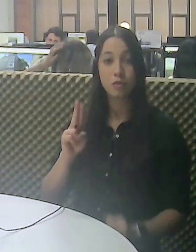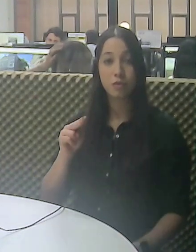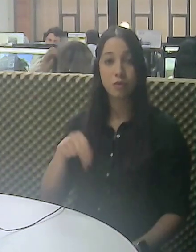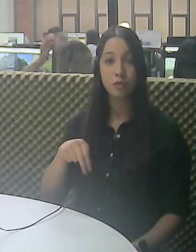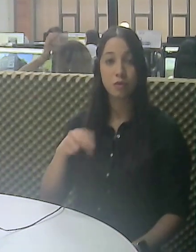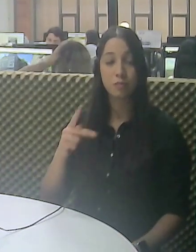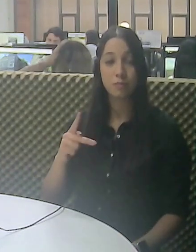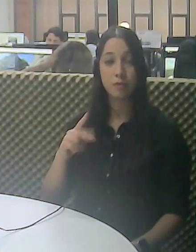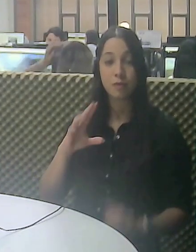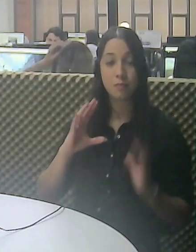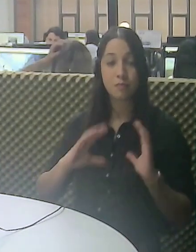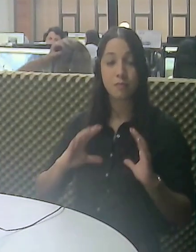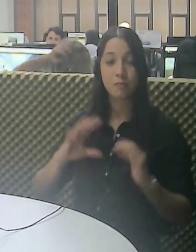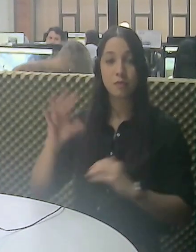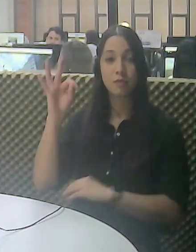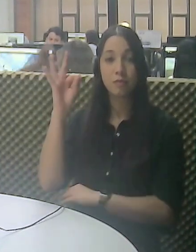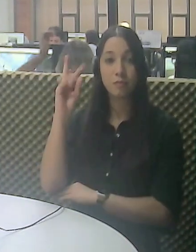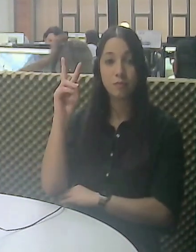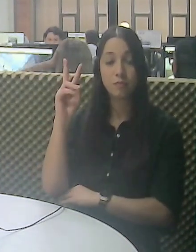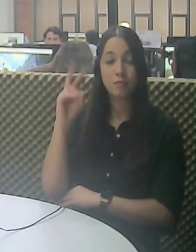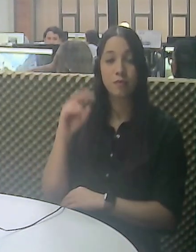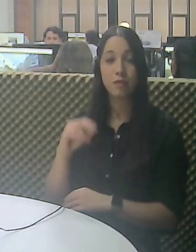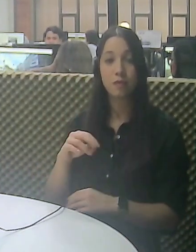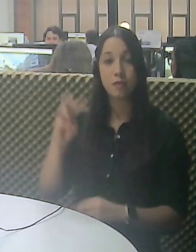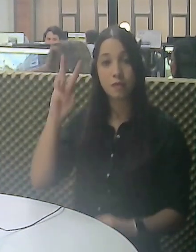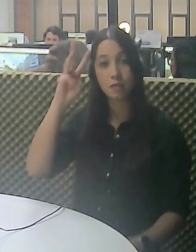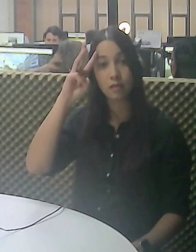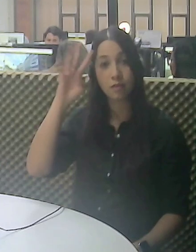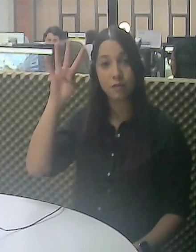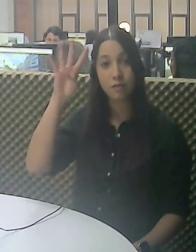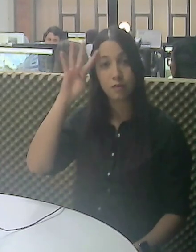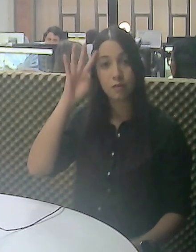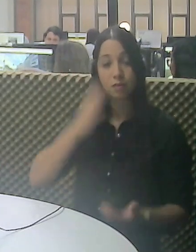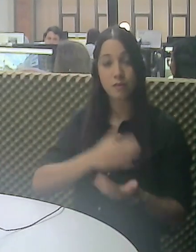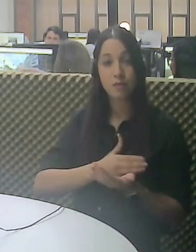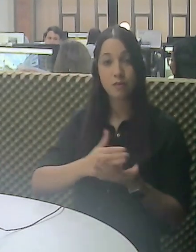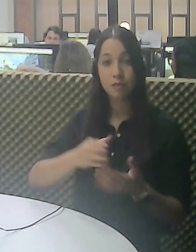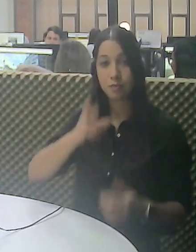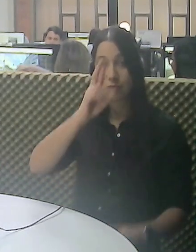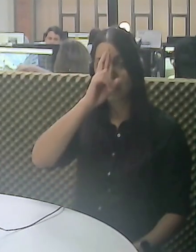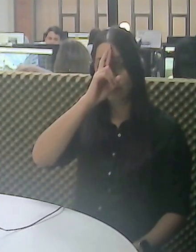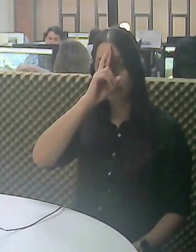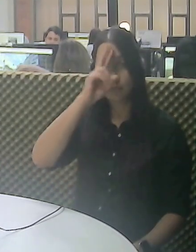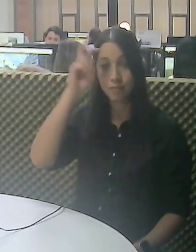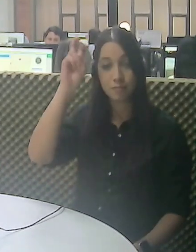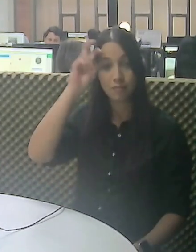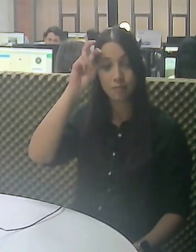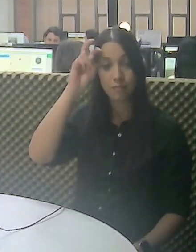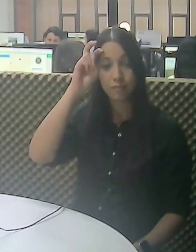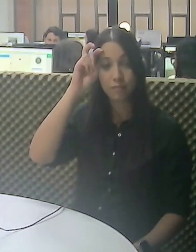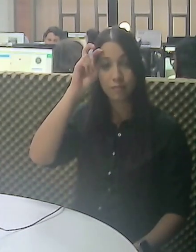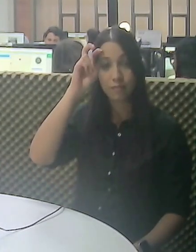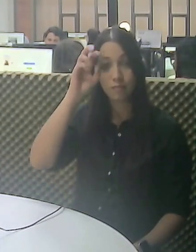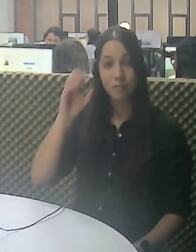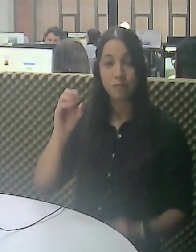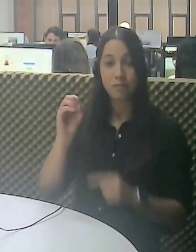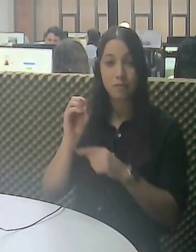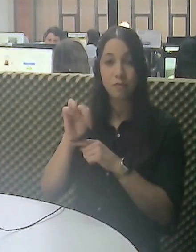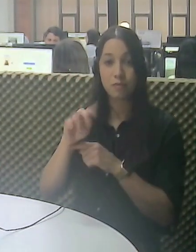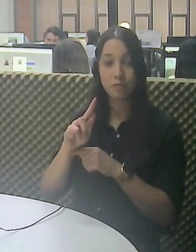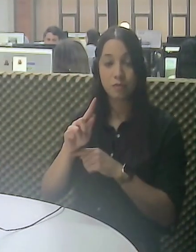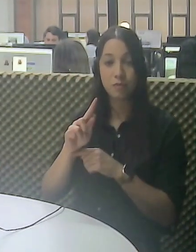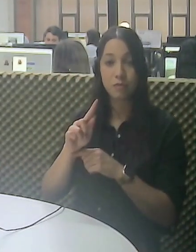Nós estaremos na Praça Tubal Vilela de terça e quarta-feira, a partir do meio-dia. Na quinta-feira, nós estaremos na ONG do Capaja,